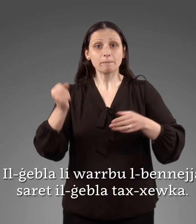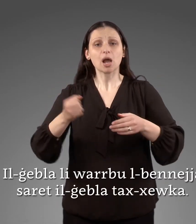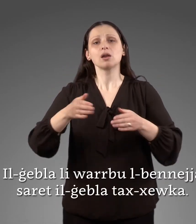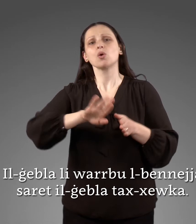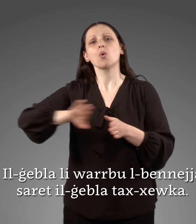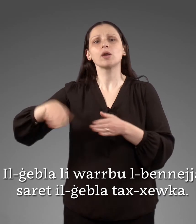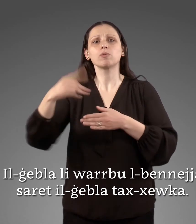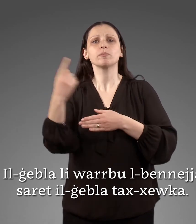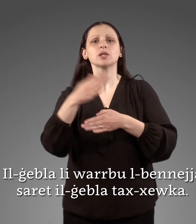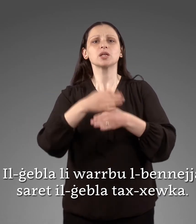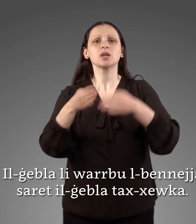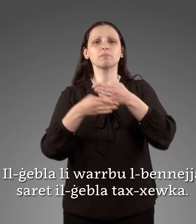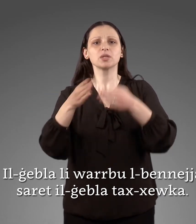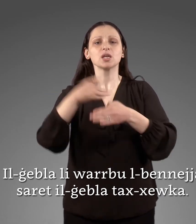saret il-ġabla taċ-ċowka